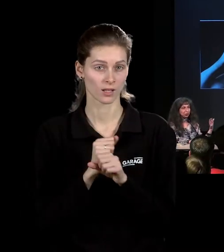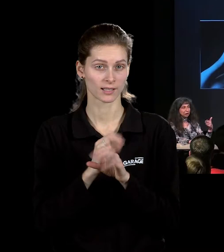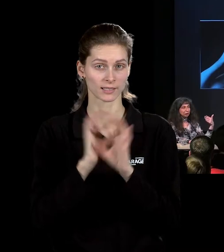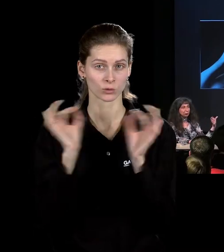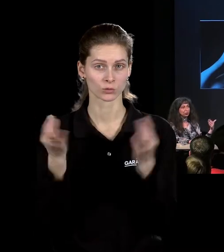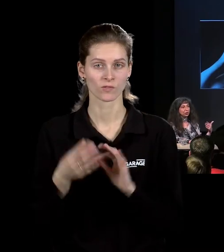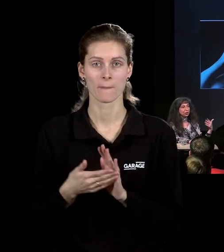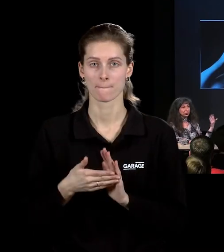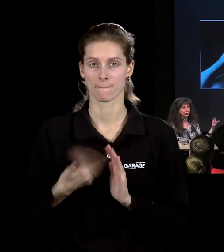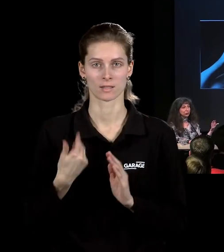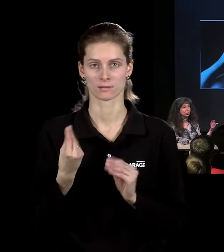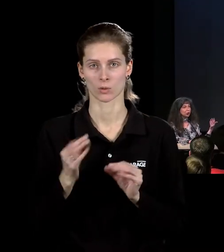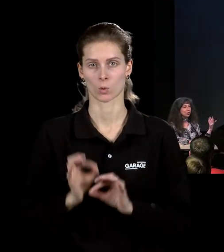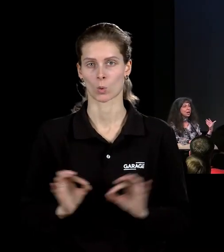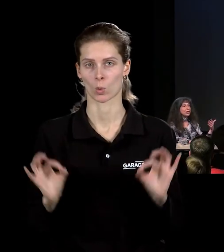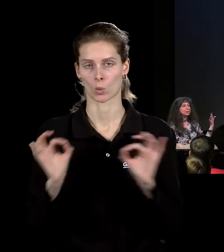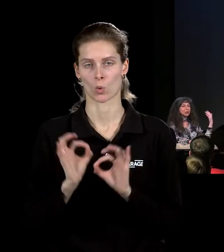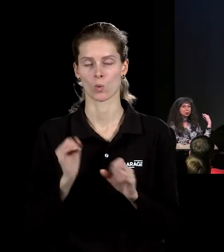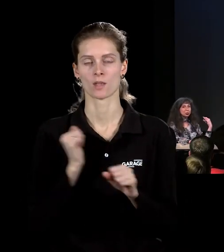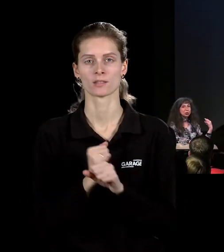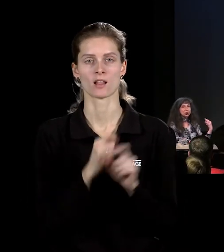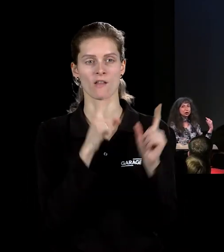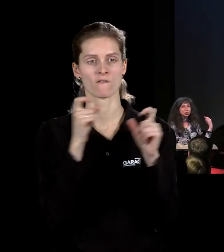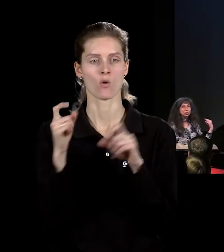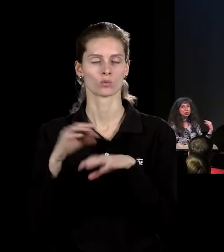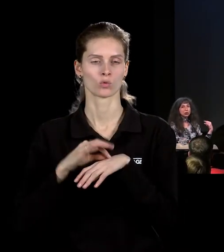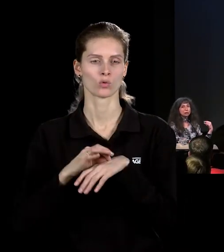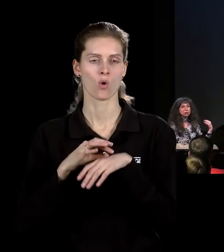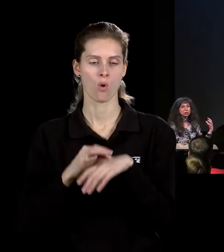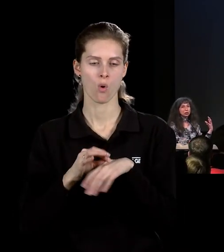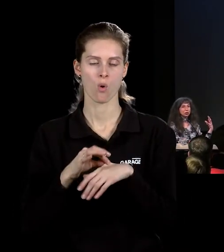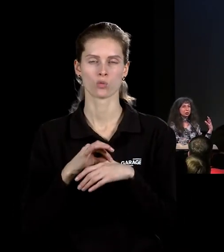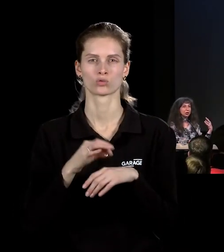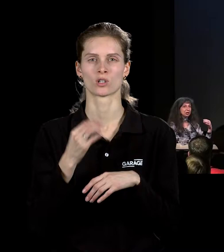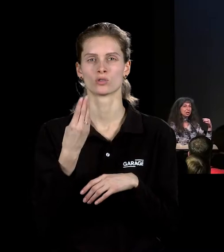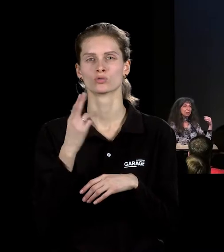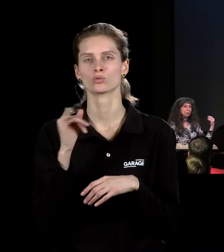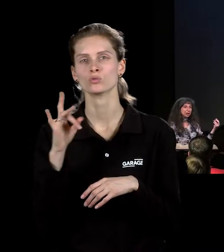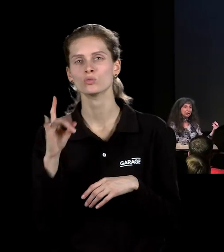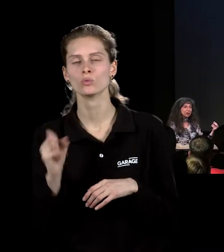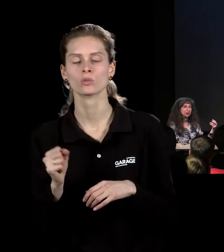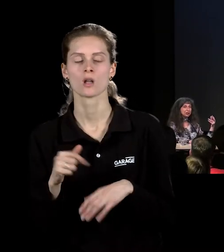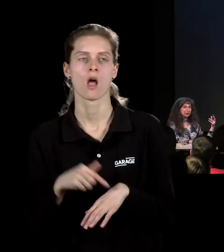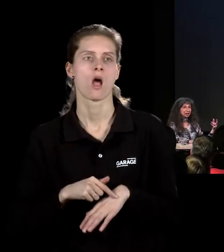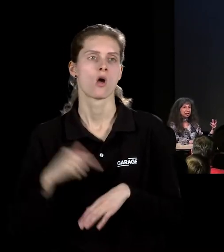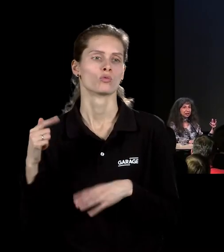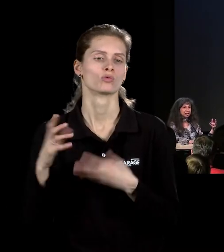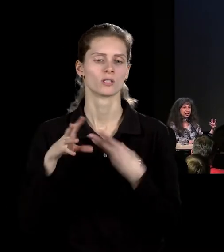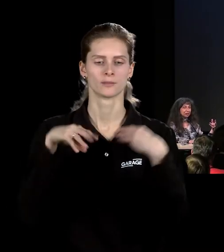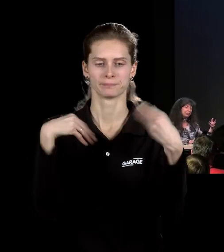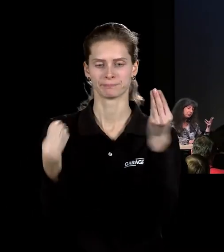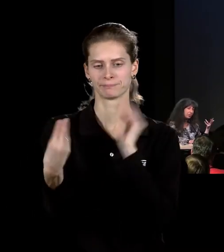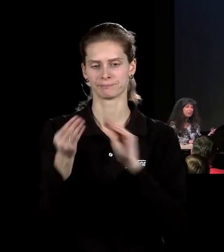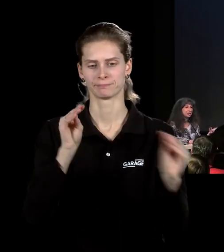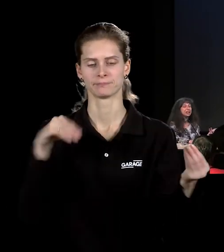собой. Вот он делает эту фотосессию со своей кожей. И из кожи, из шкуры, из вот этого ощущения пластичности, странности,